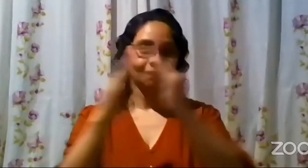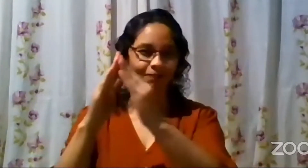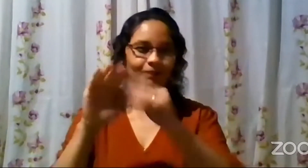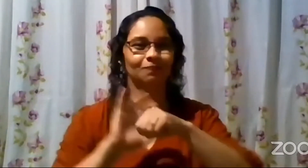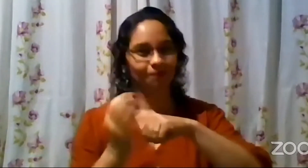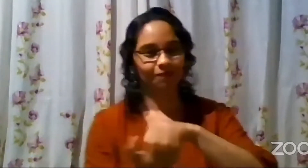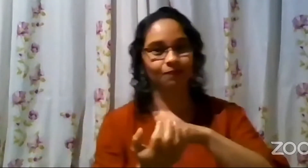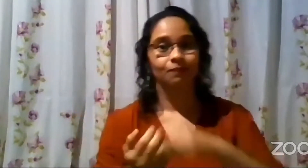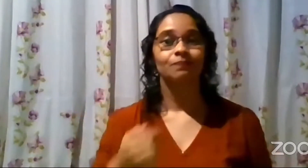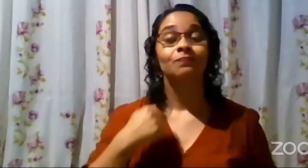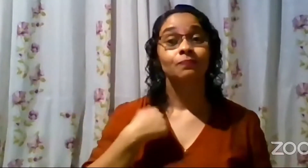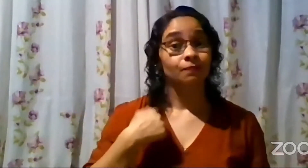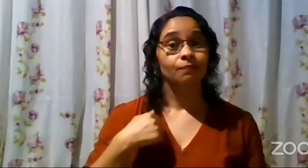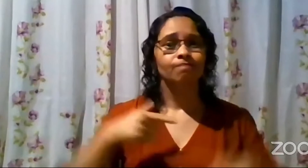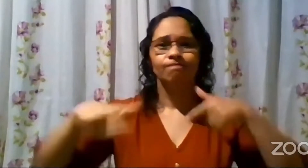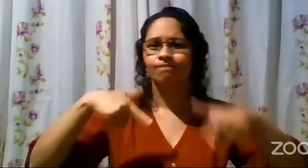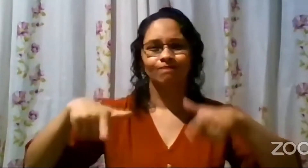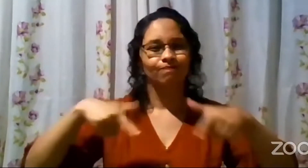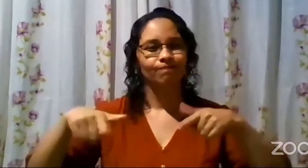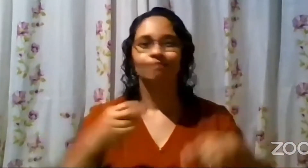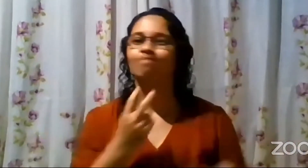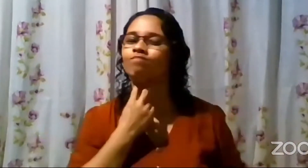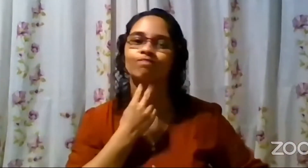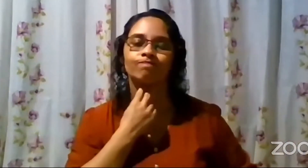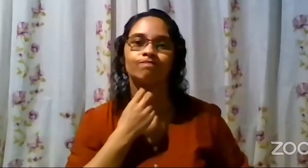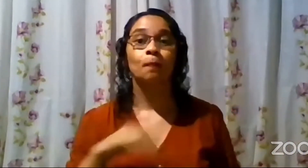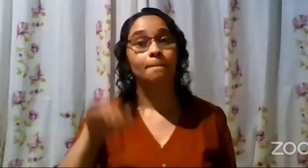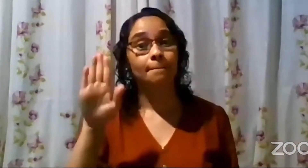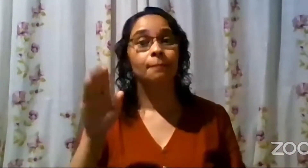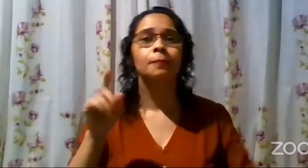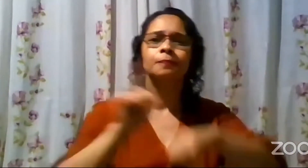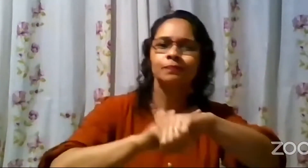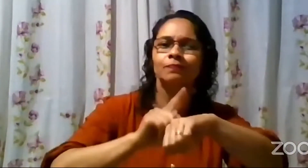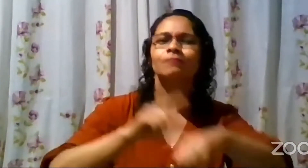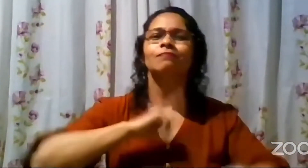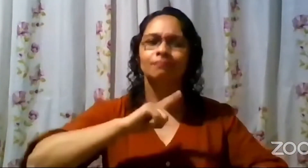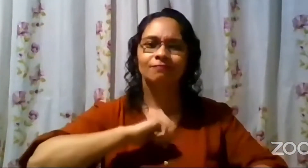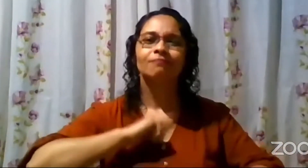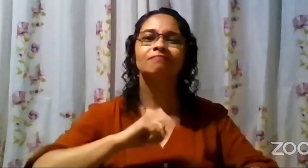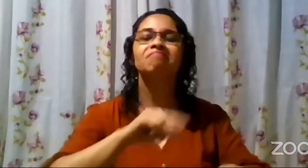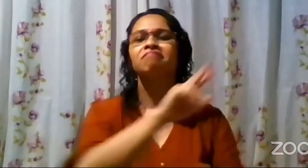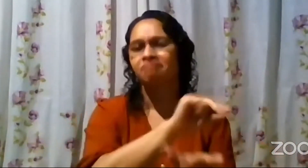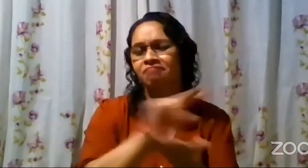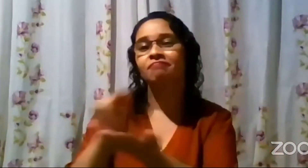Antes, cada um de nós estávamos de quarentena e eu não podia ir trabalhar. E aí eu tinha